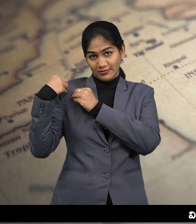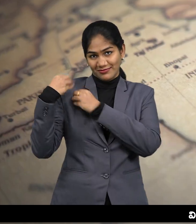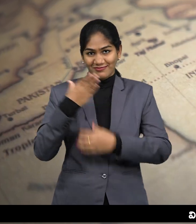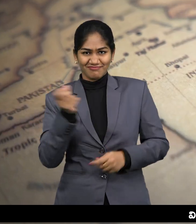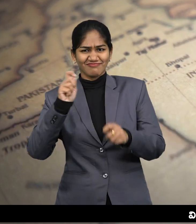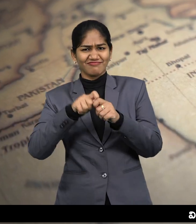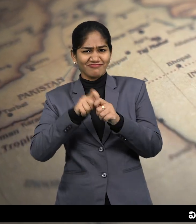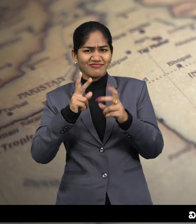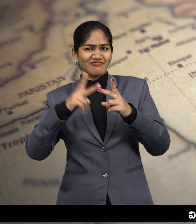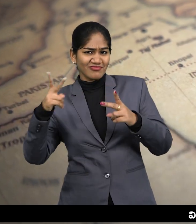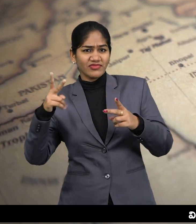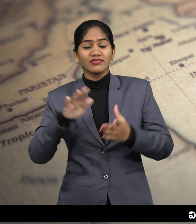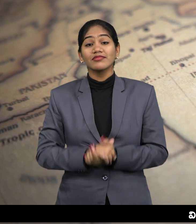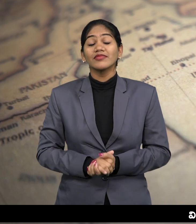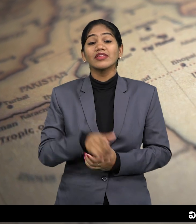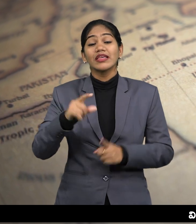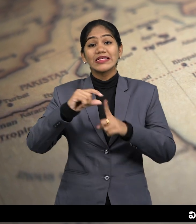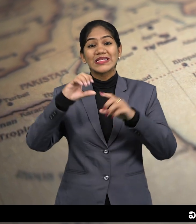విధులు మరియు బాధ్యతలు.